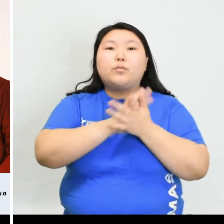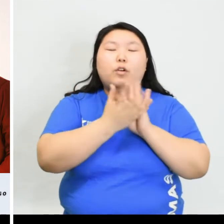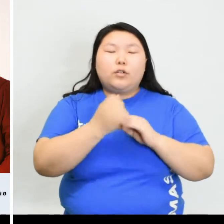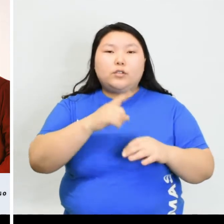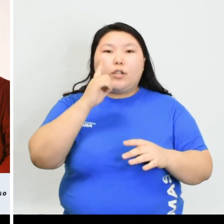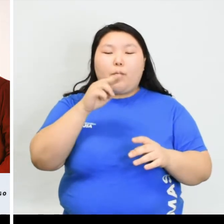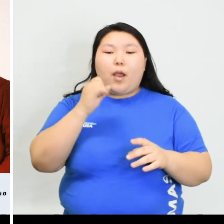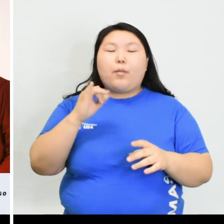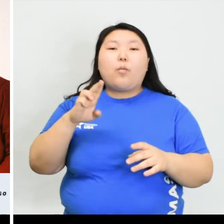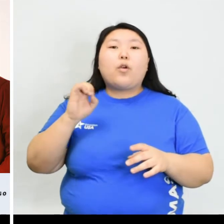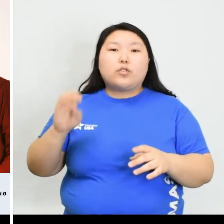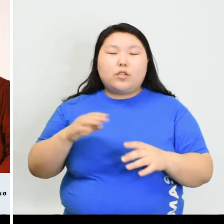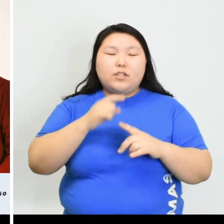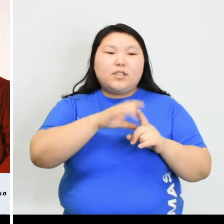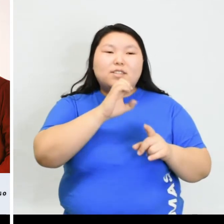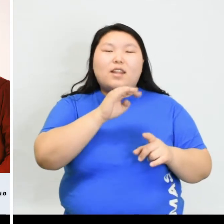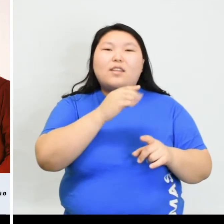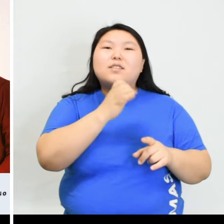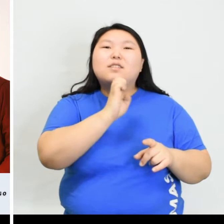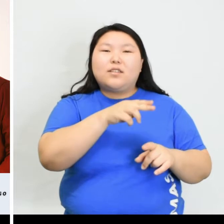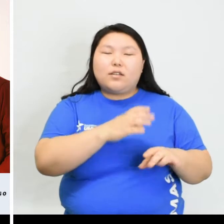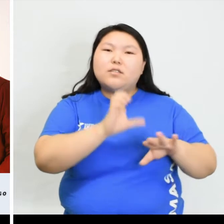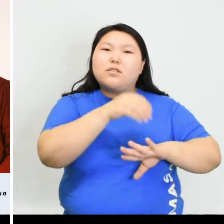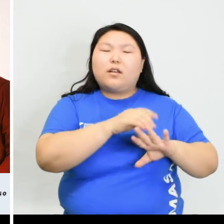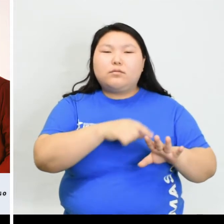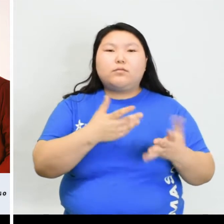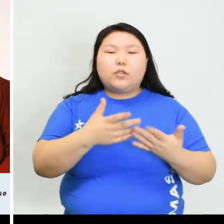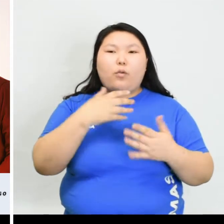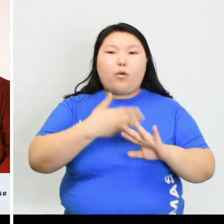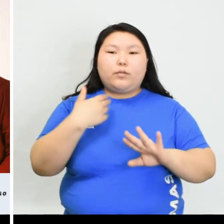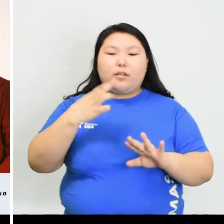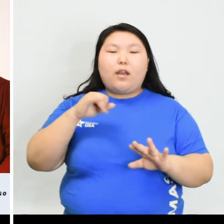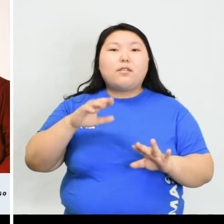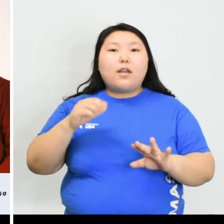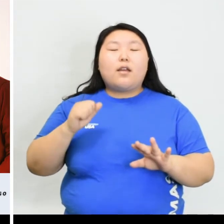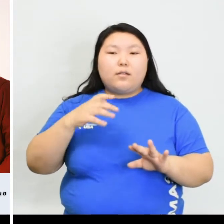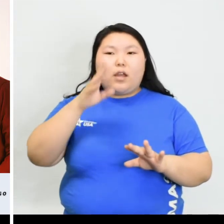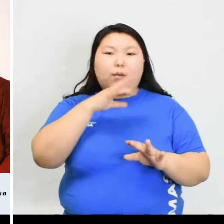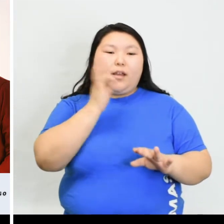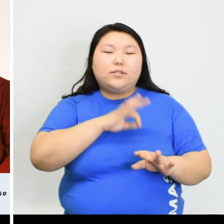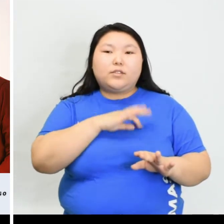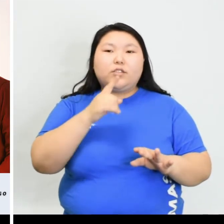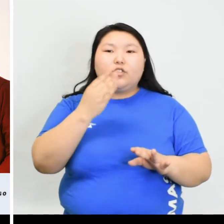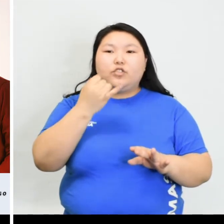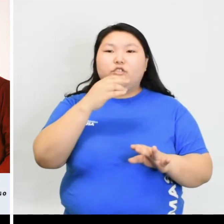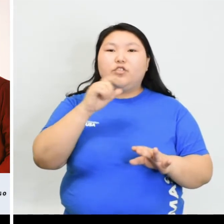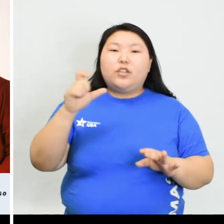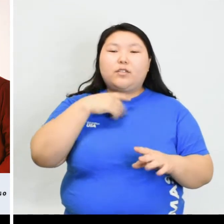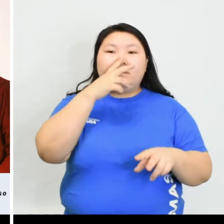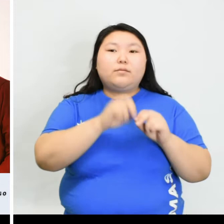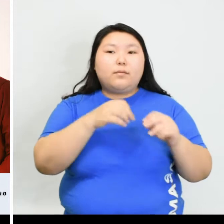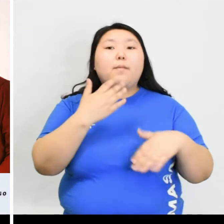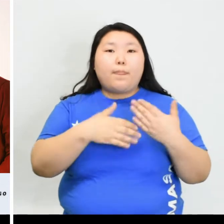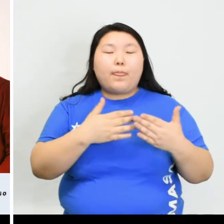нь public policy нөгөө нь statistics гэл тэр юм ч одоо өнгөрсөн data matter чи анаштай юу шинжээж болохын тулд